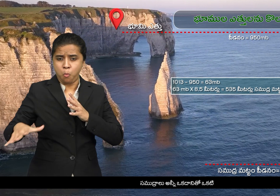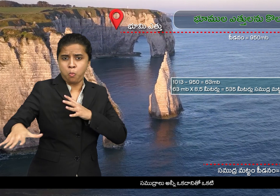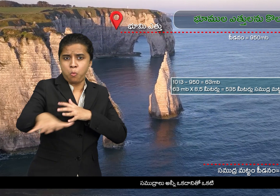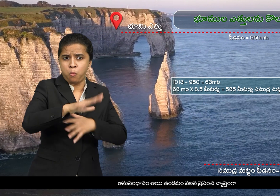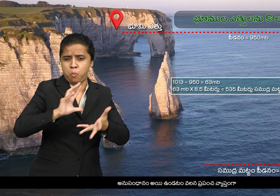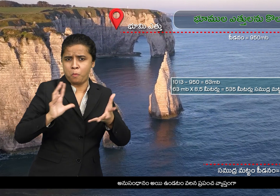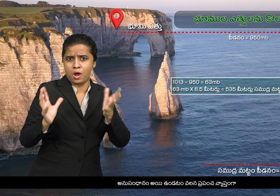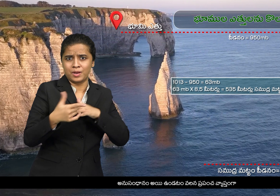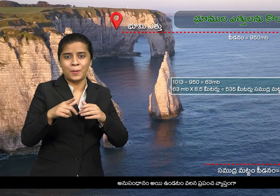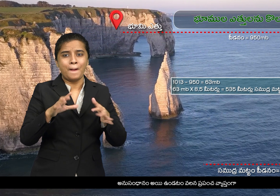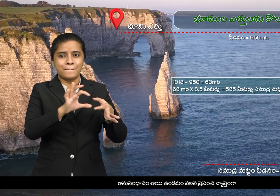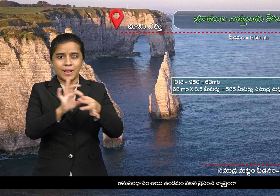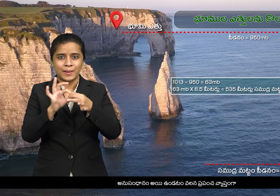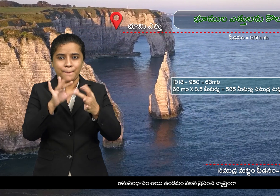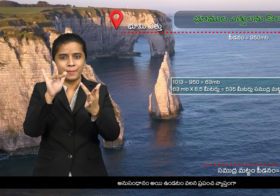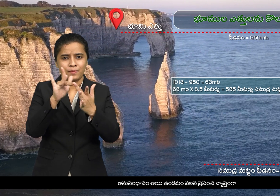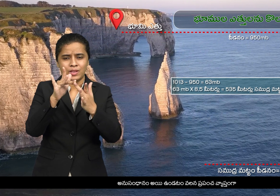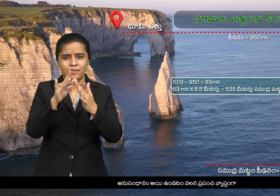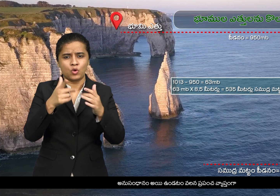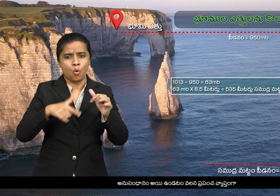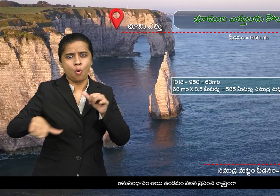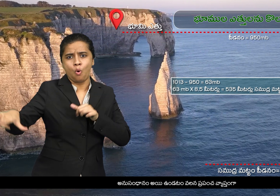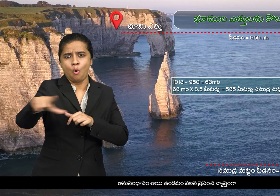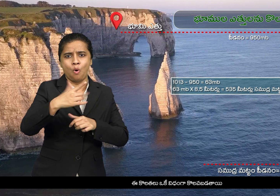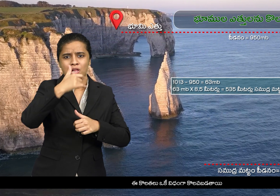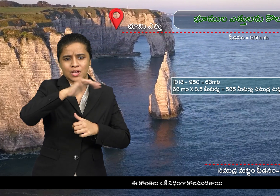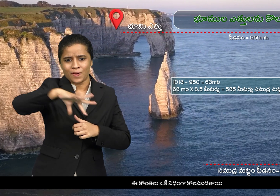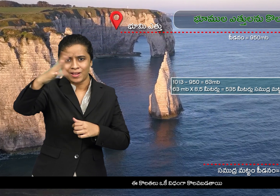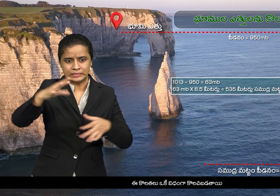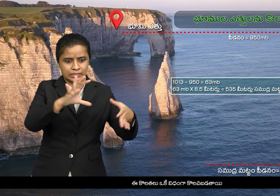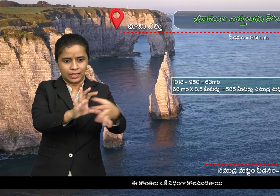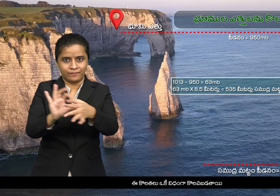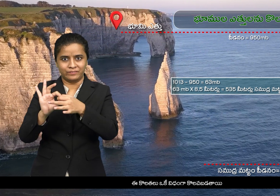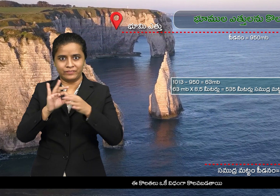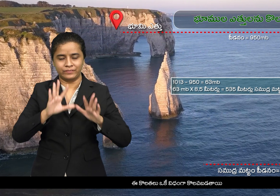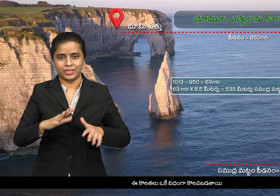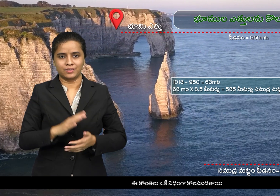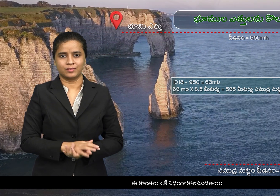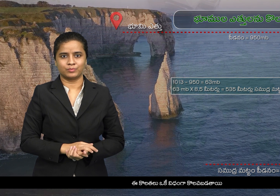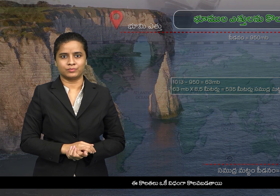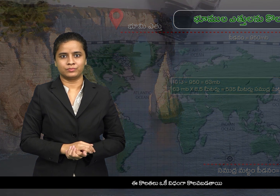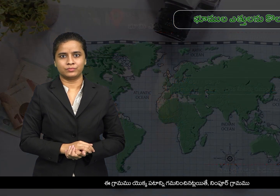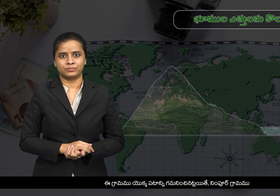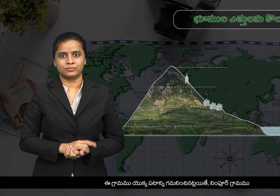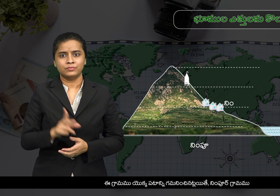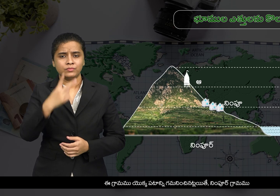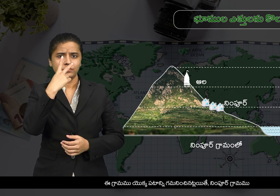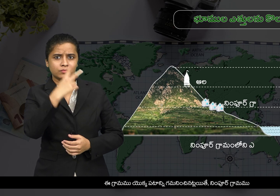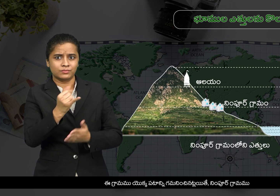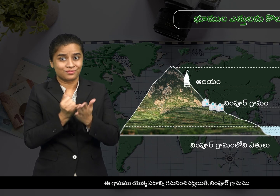ఒకటి అనుసంధానమై ఉండటం వల్ల ప్రపంచవ్యాప్తంగా ఈ కొలతలు ఒకే విధంగా కొలవబడతాయి. ఈ గ్రామం యొక్క